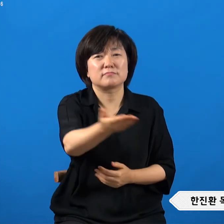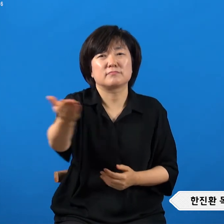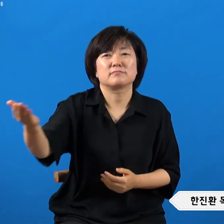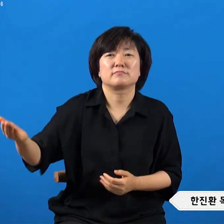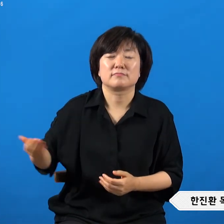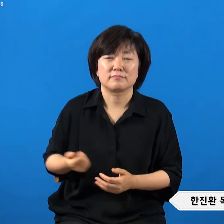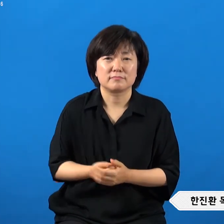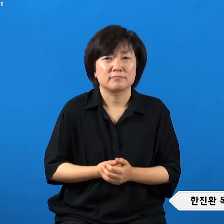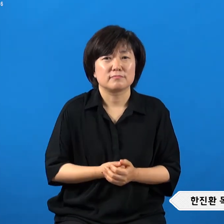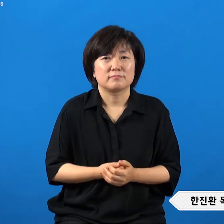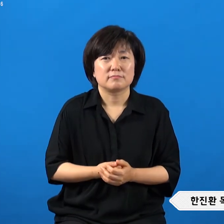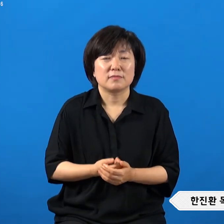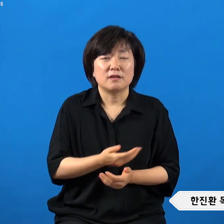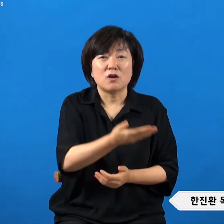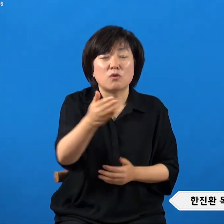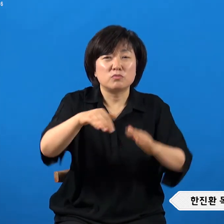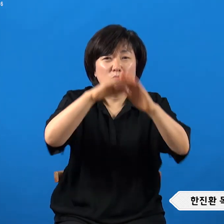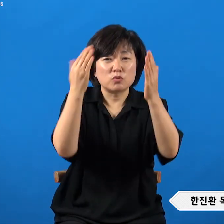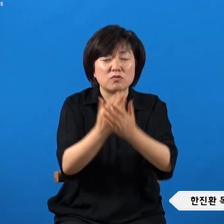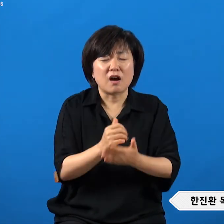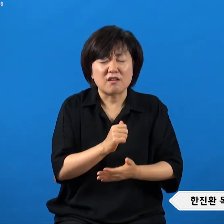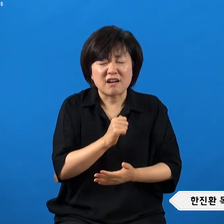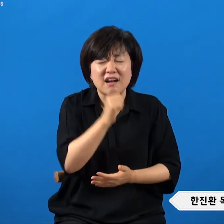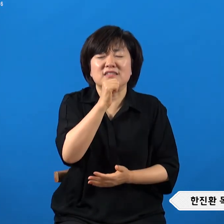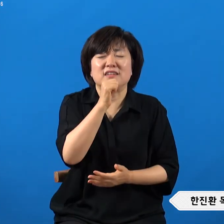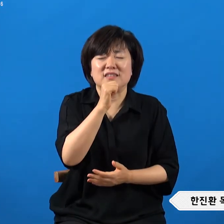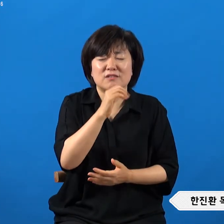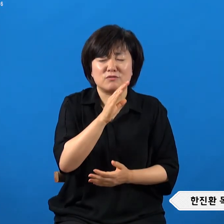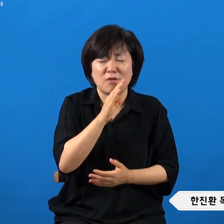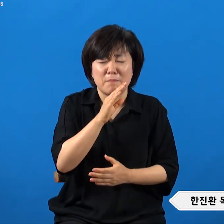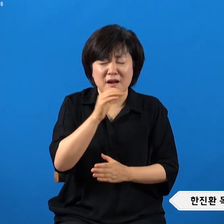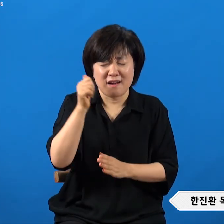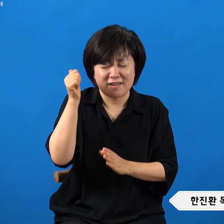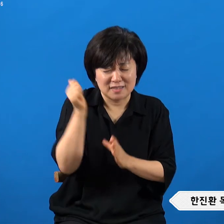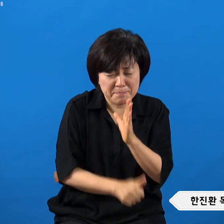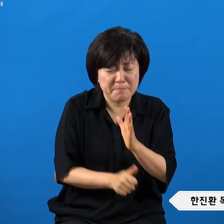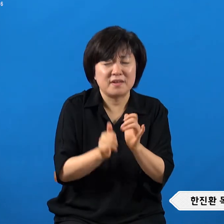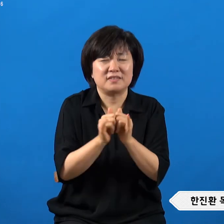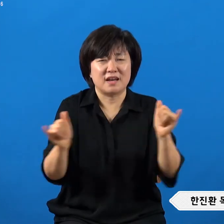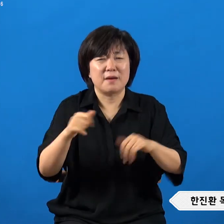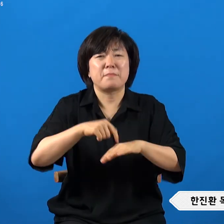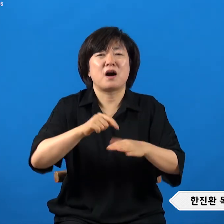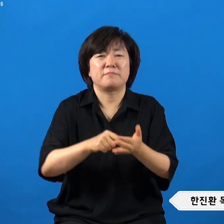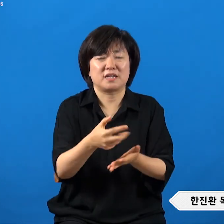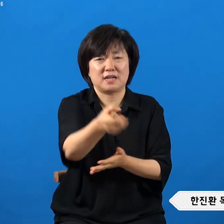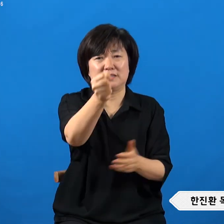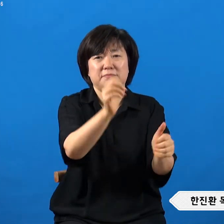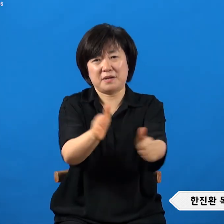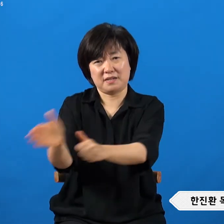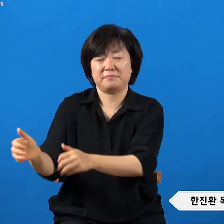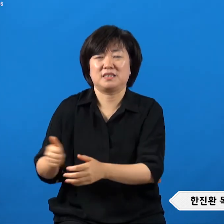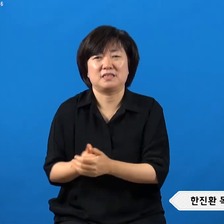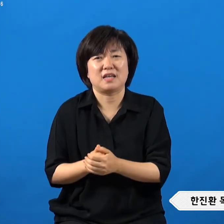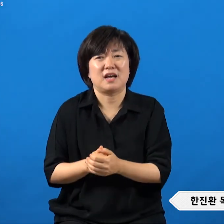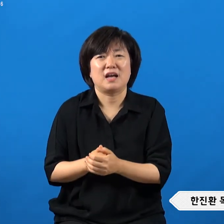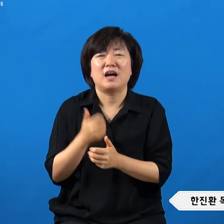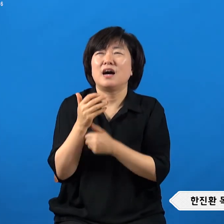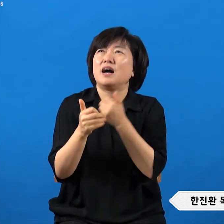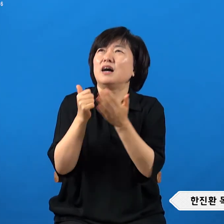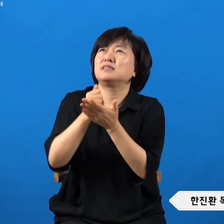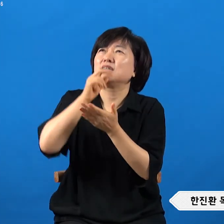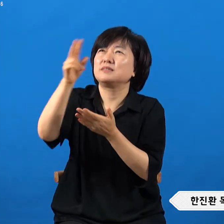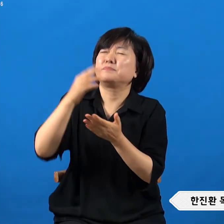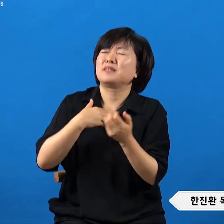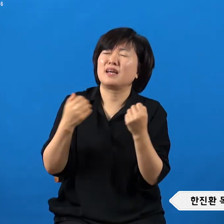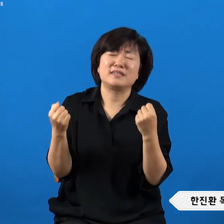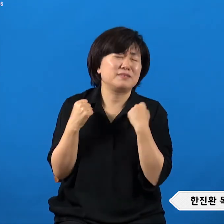여러분, 우리 모두가 가난하고 절박한 심령이 될 수 있기를 바랍니다. 하나님, 내 힘으로는